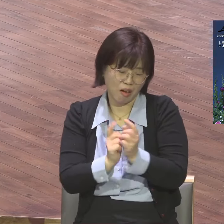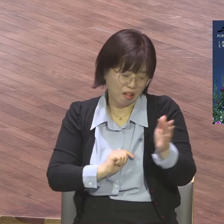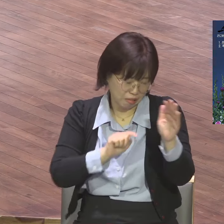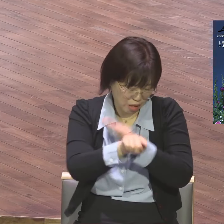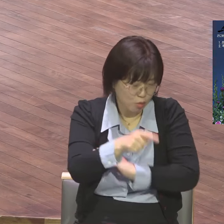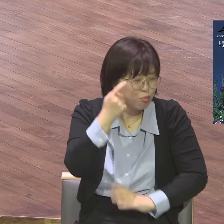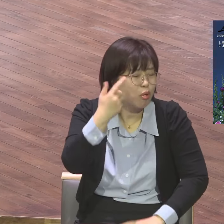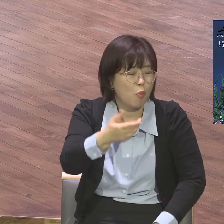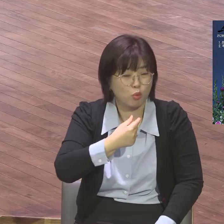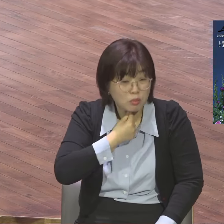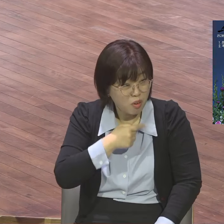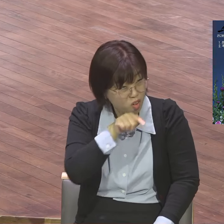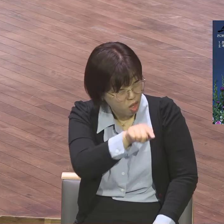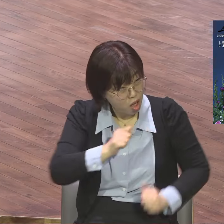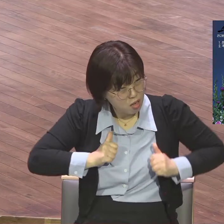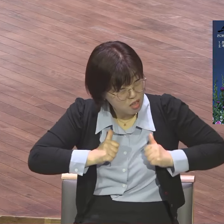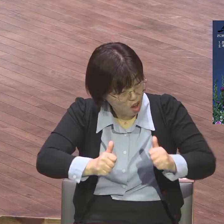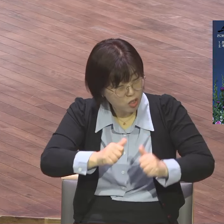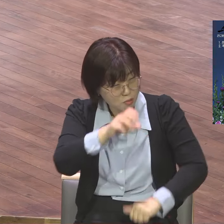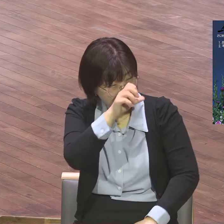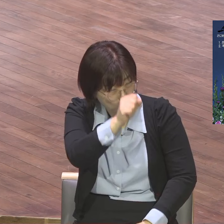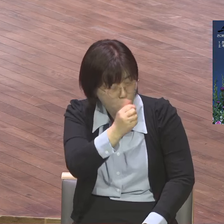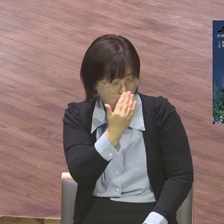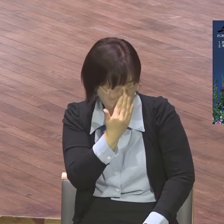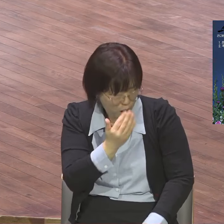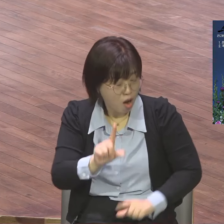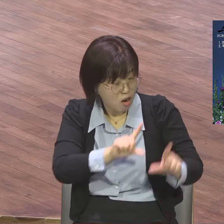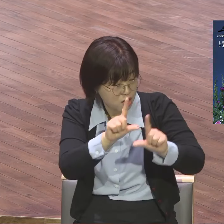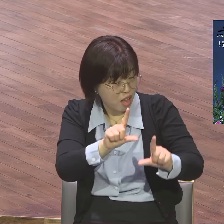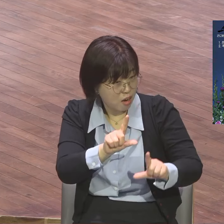못해요. 없는데 뭐.